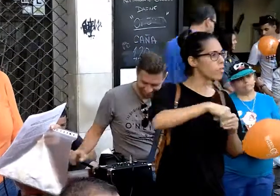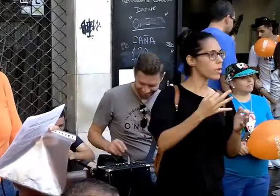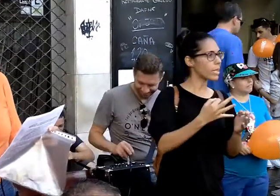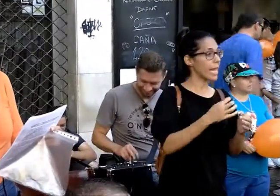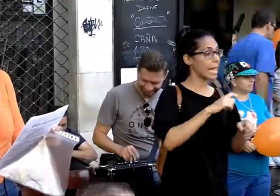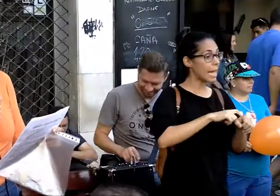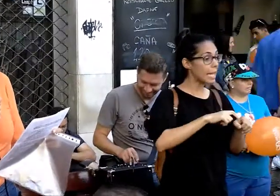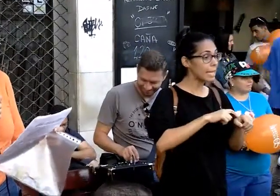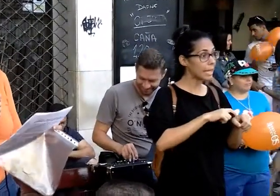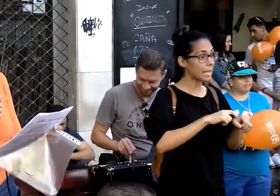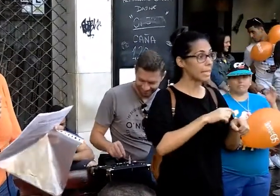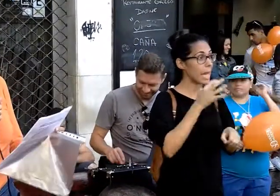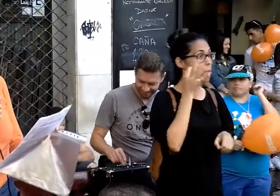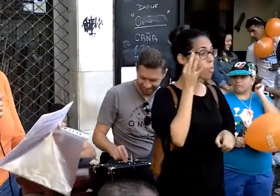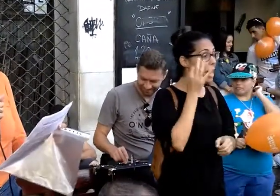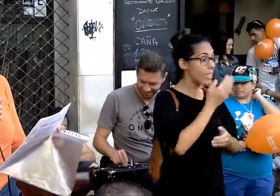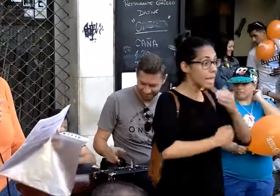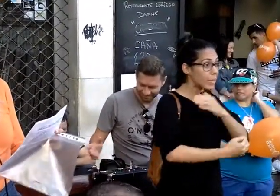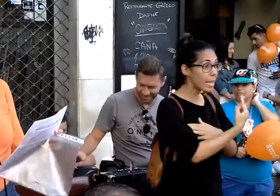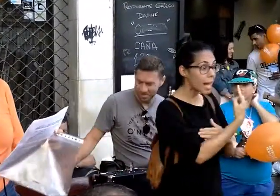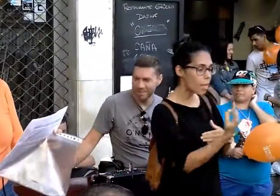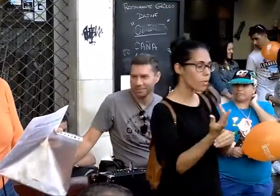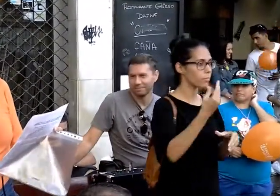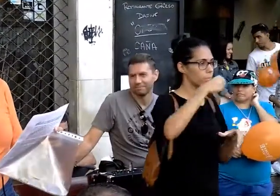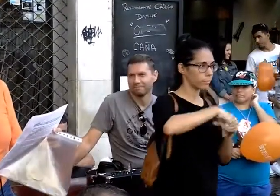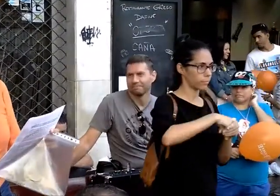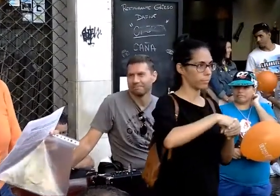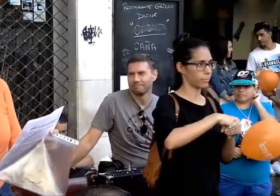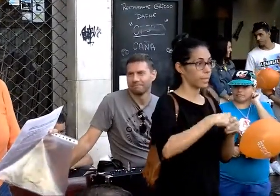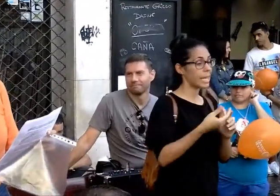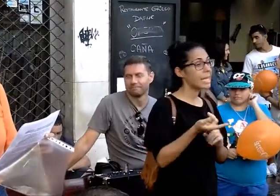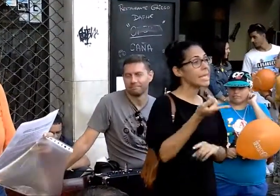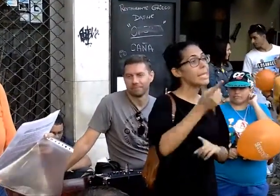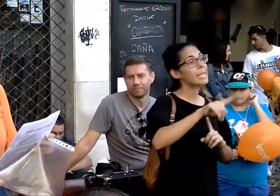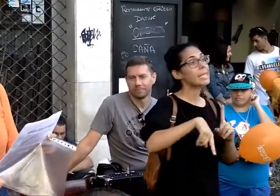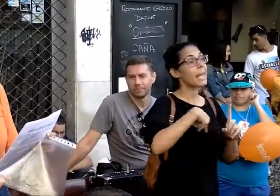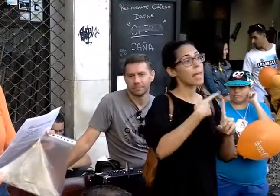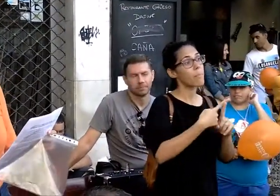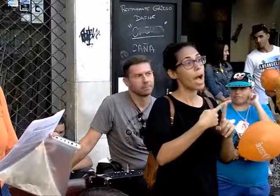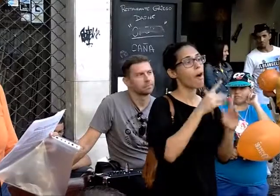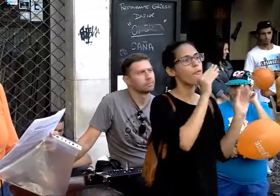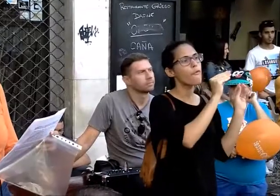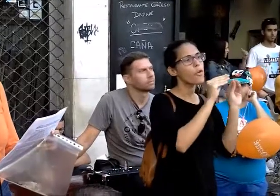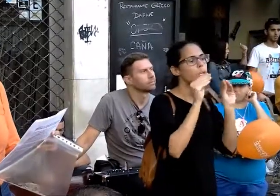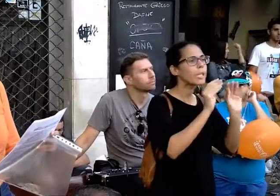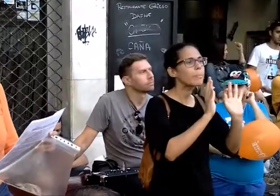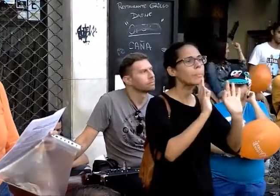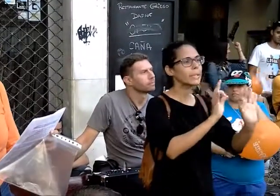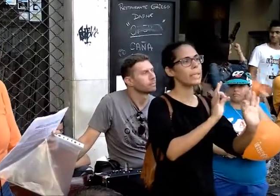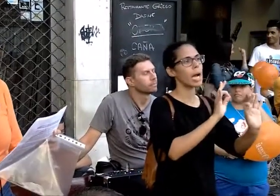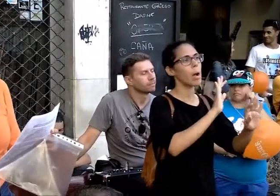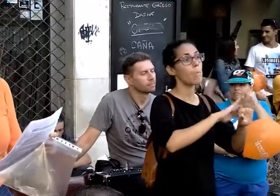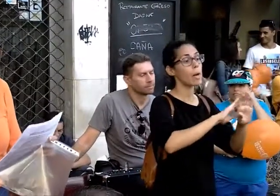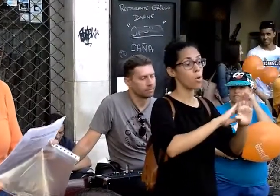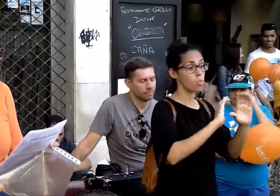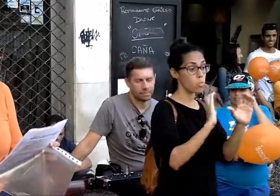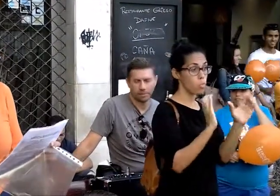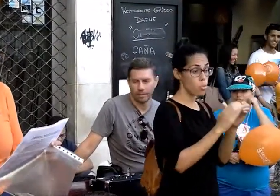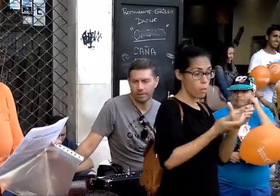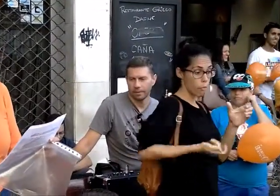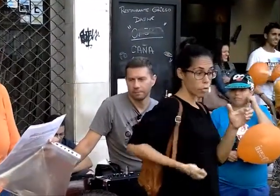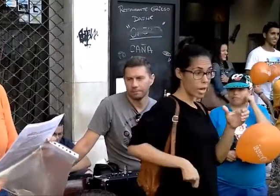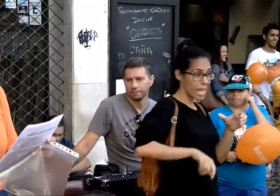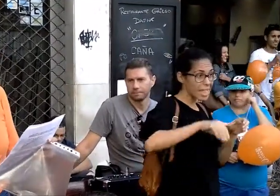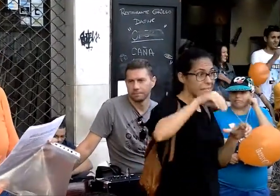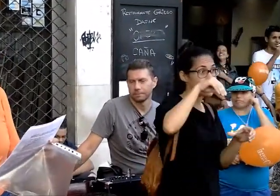particularidades de la mujer con discapacidad, así como que se imparta formación específica a cuantos actores